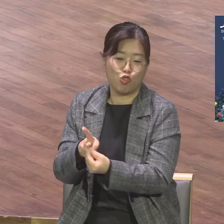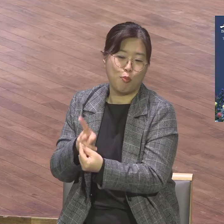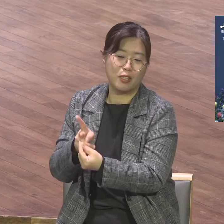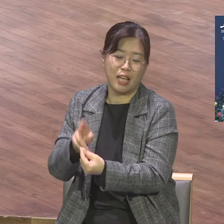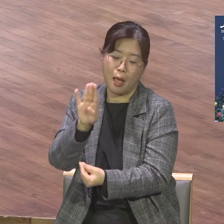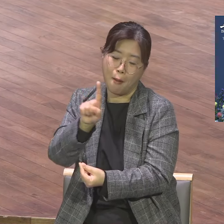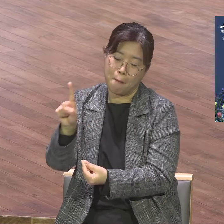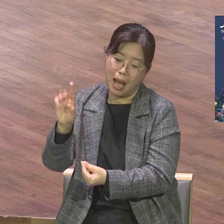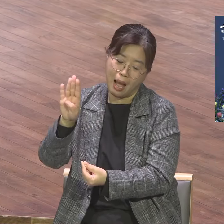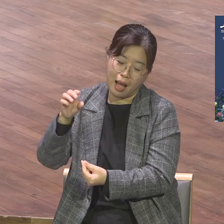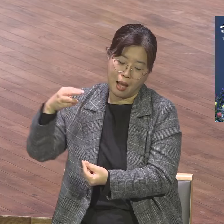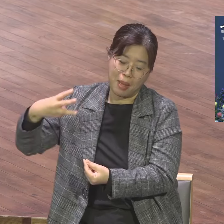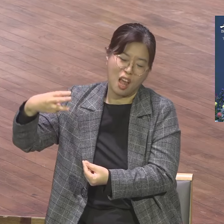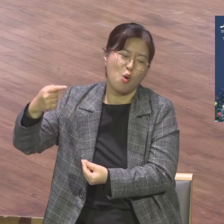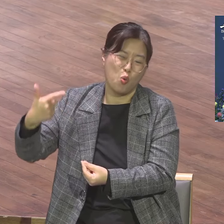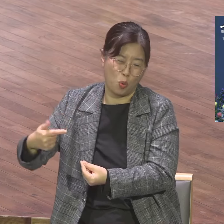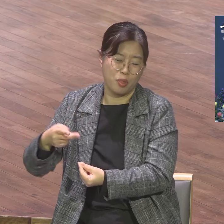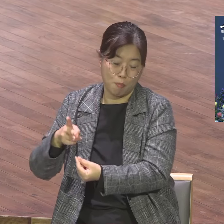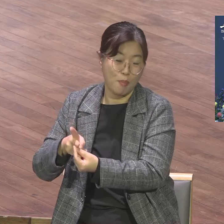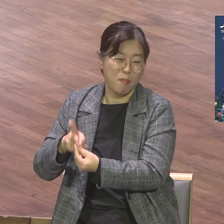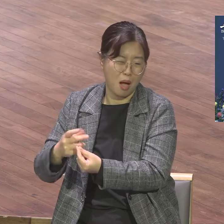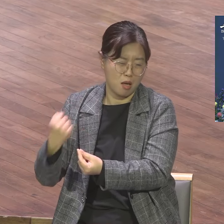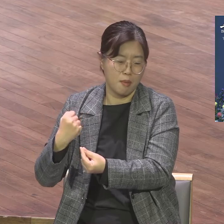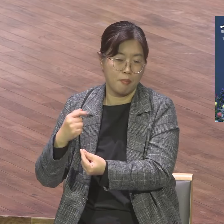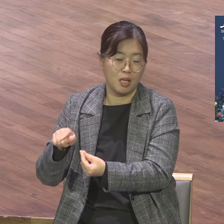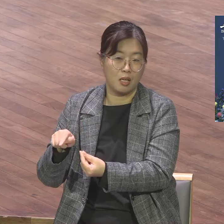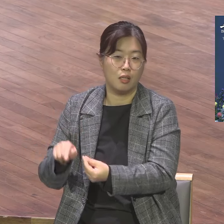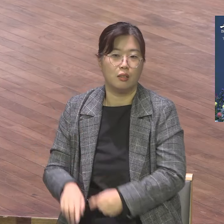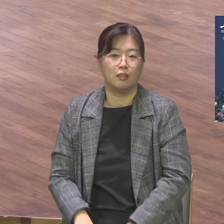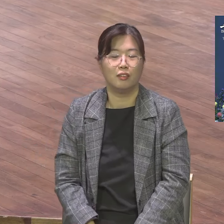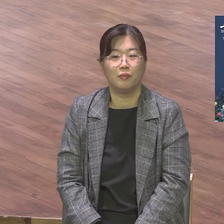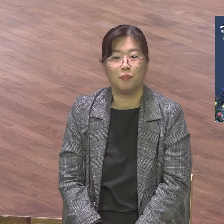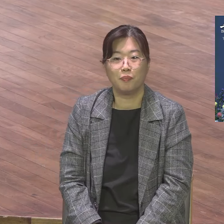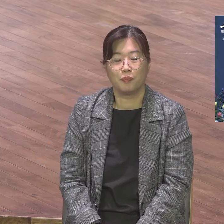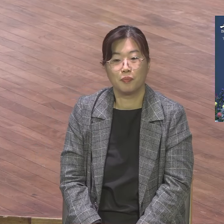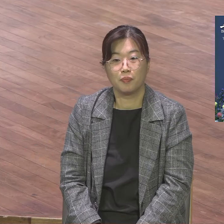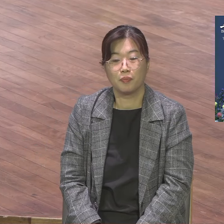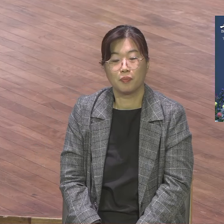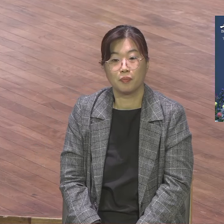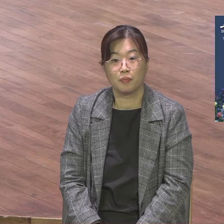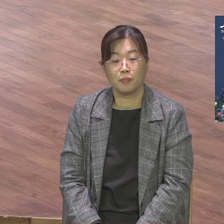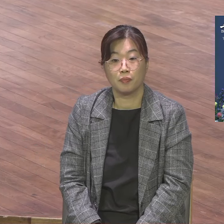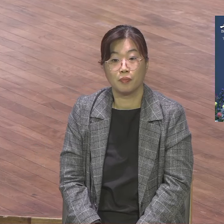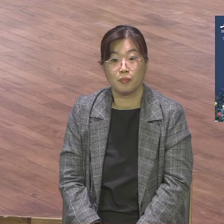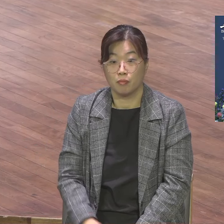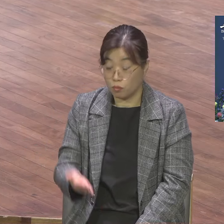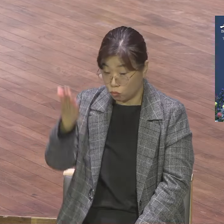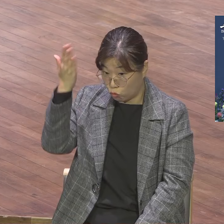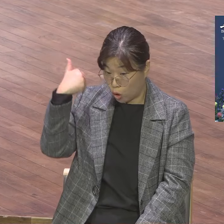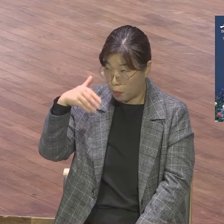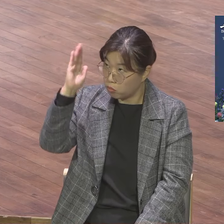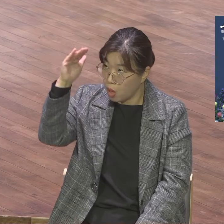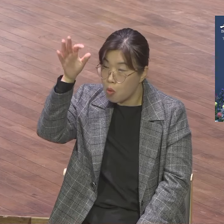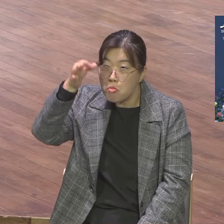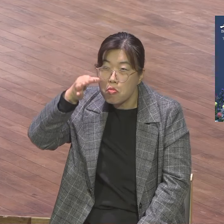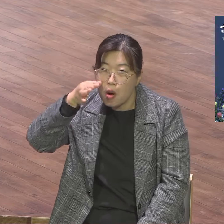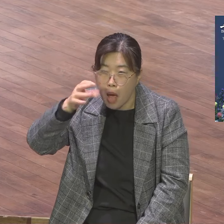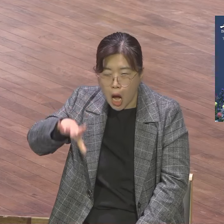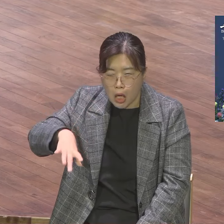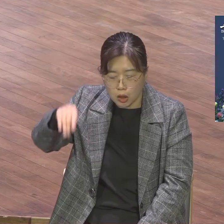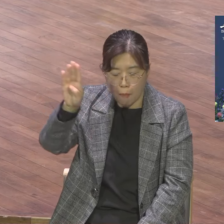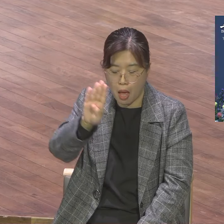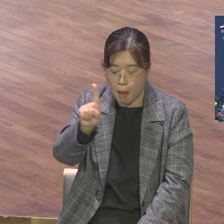바벨론이 언급된 이유가 있어요. 그게 뭐냐? 바로 이 바벨론이 인류 역사 속에서 하나님 앞에서